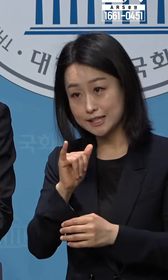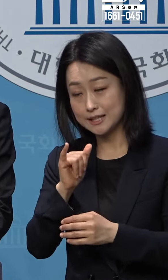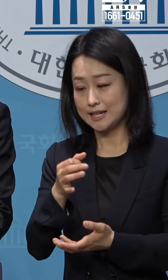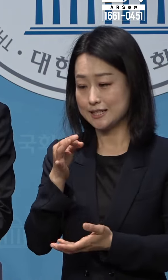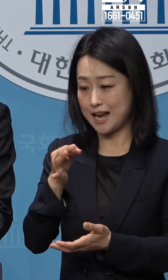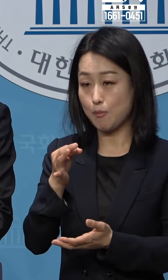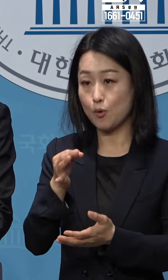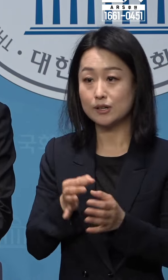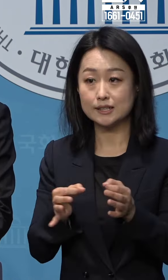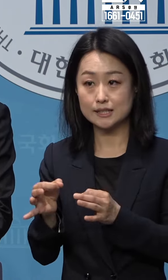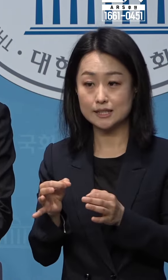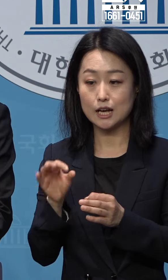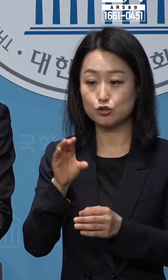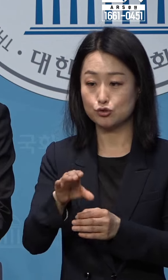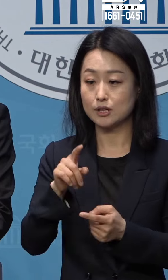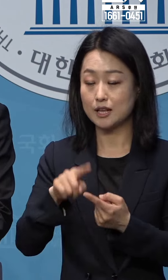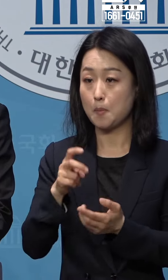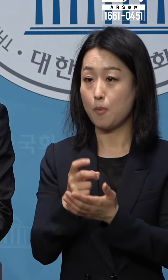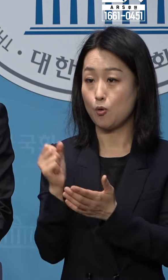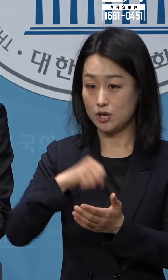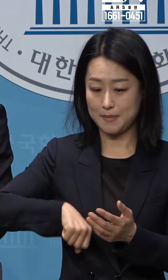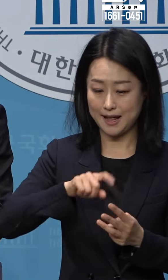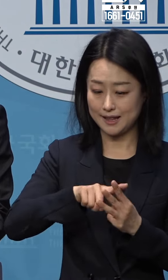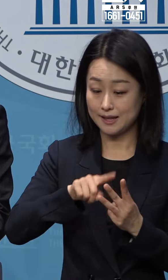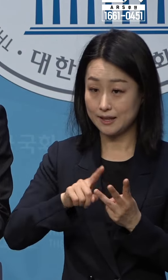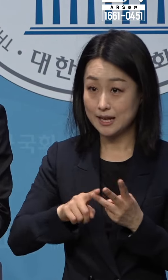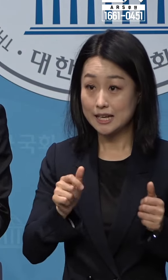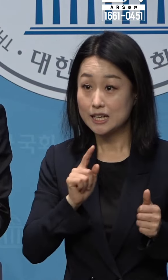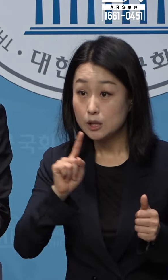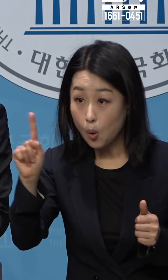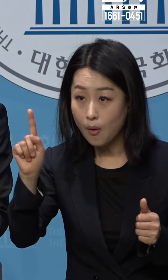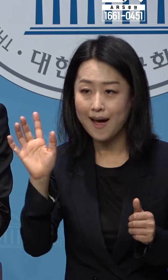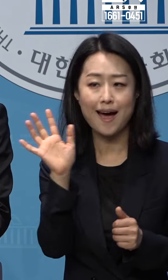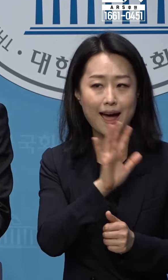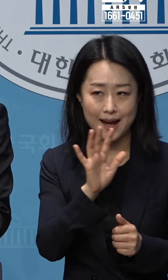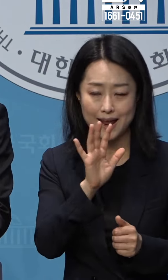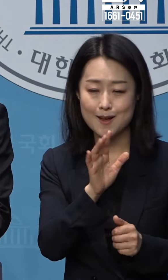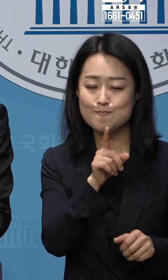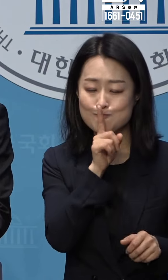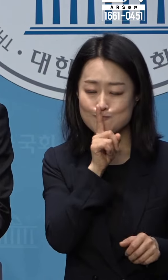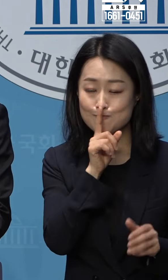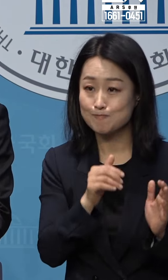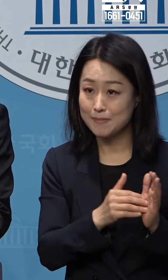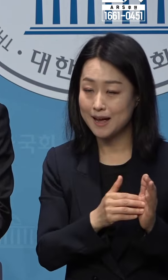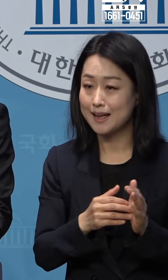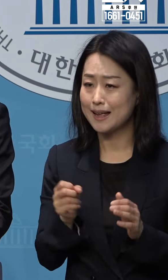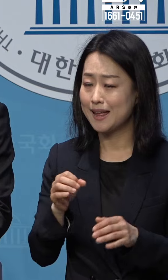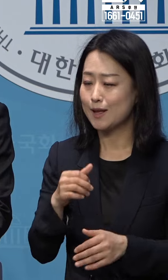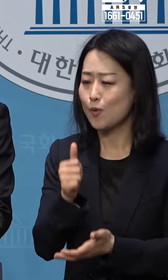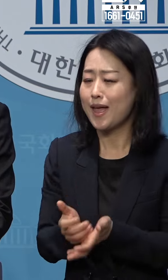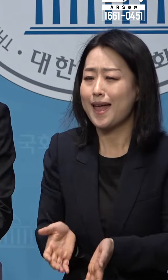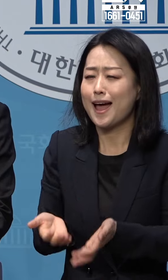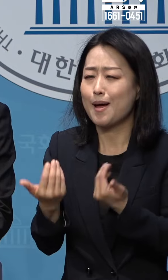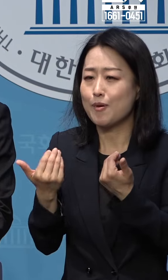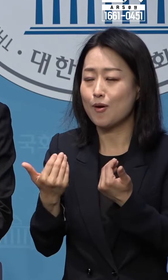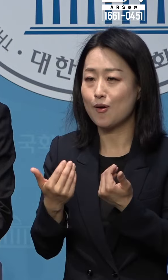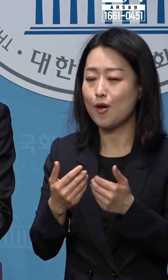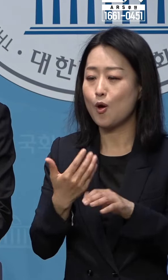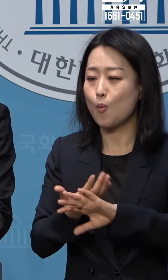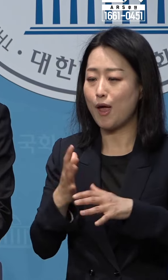자본시장과 금융투자업에 관한 법률위반으로 기소하지 않았고 3년 이하의 징역에 불과한 국한